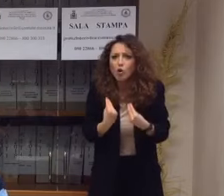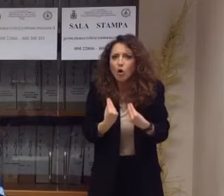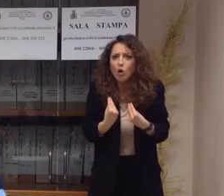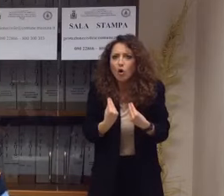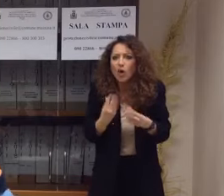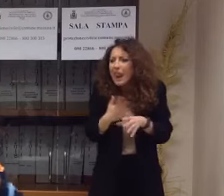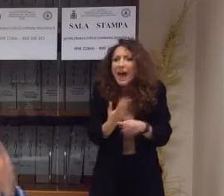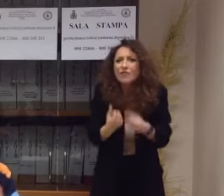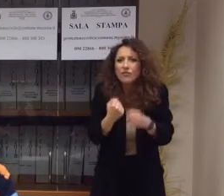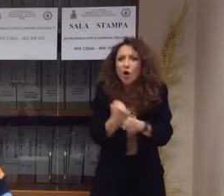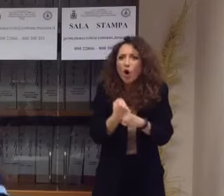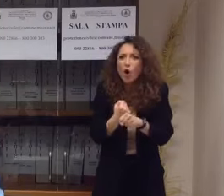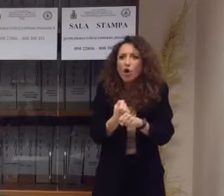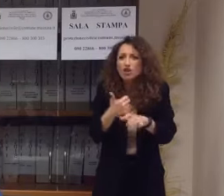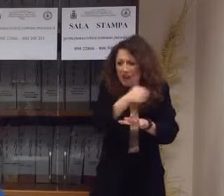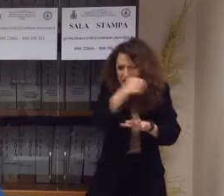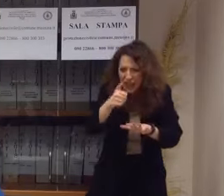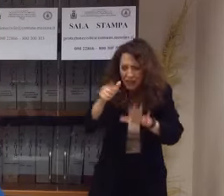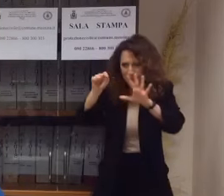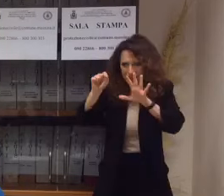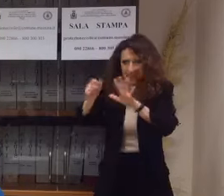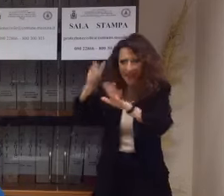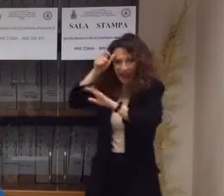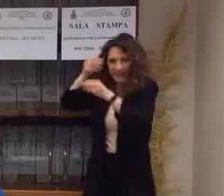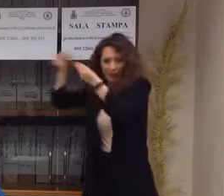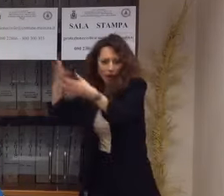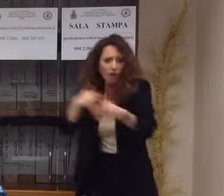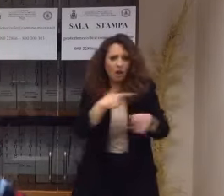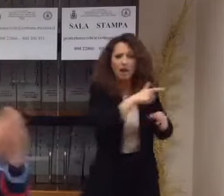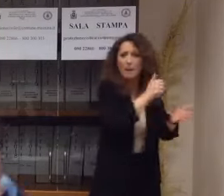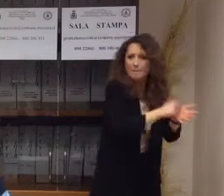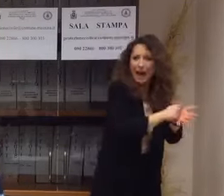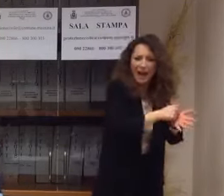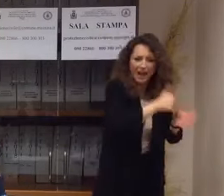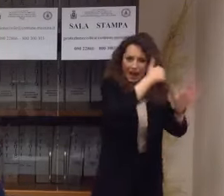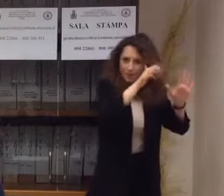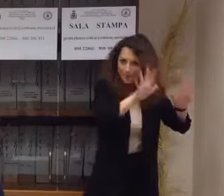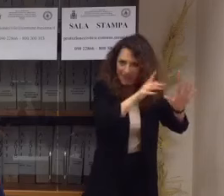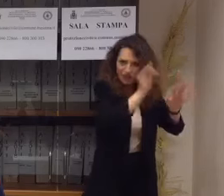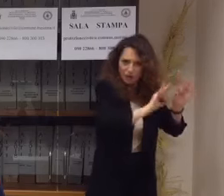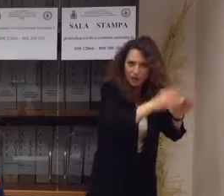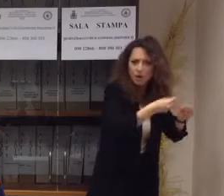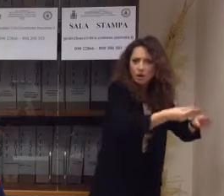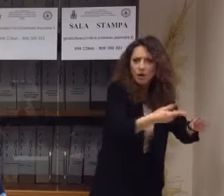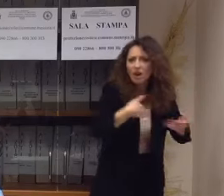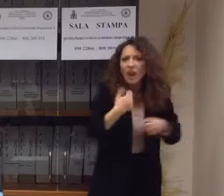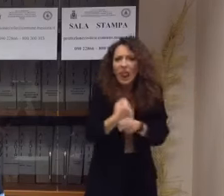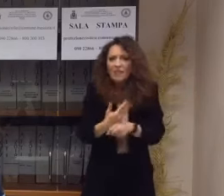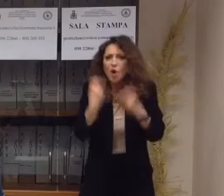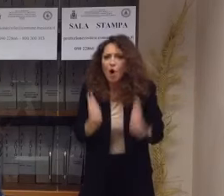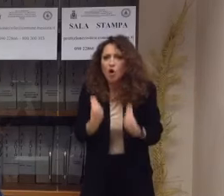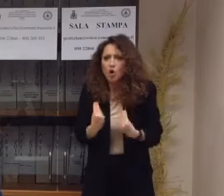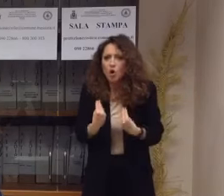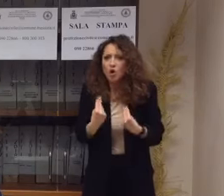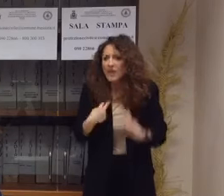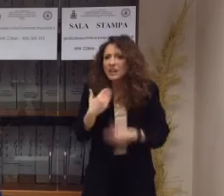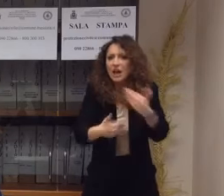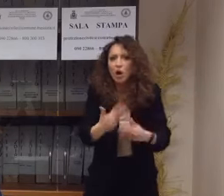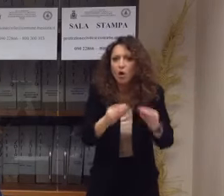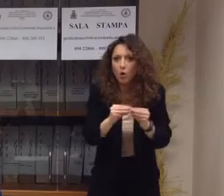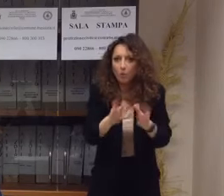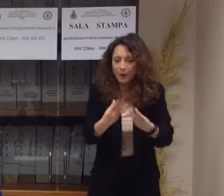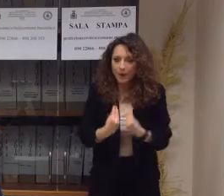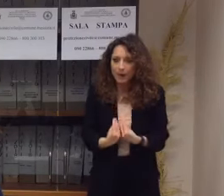100 devo dare 70 tra lo Stato per le imposte e le tasse e 10 alla banca? Che senso ha?